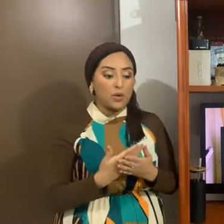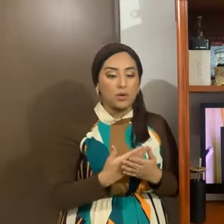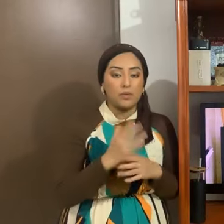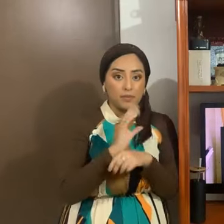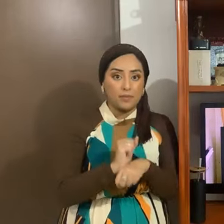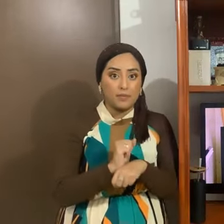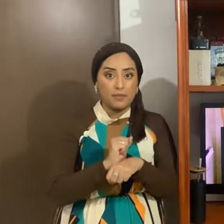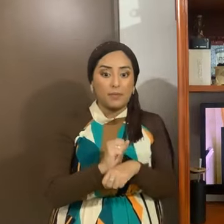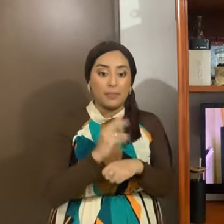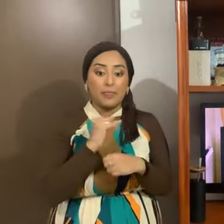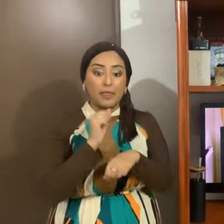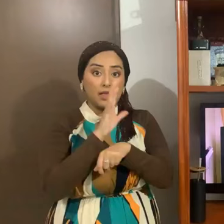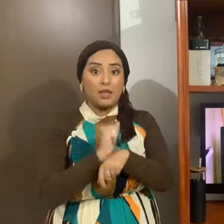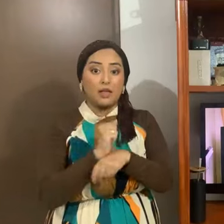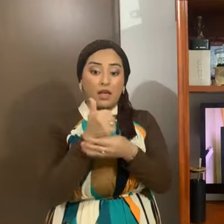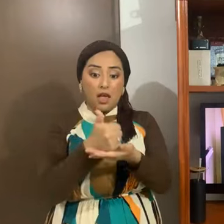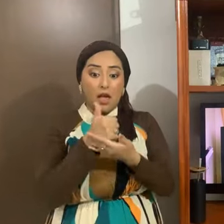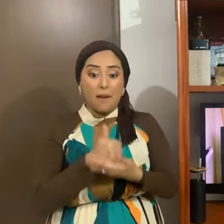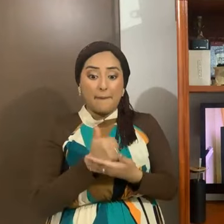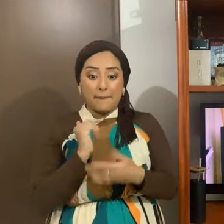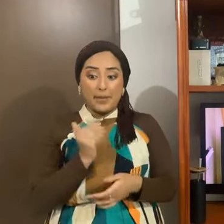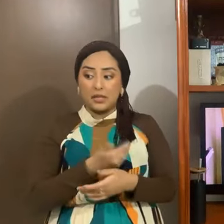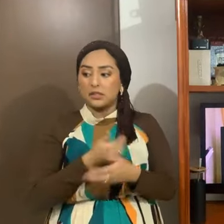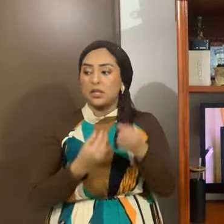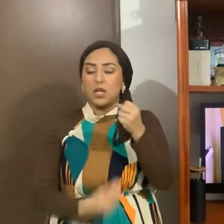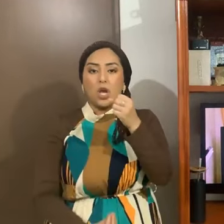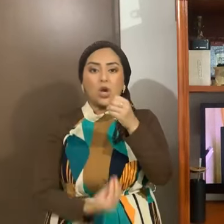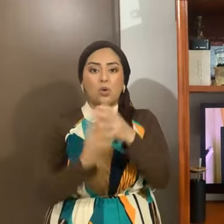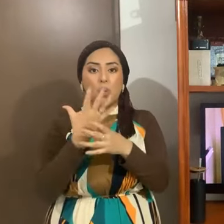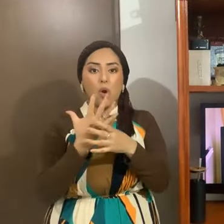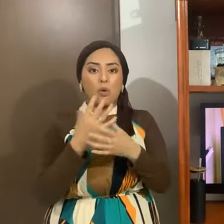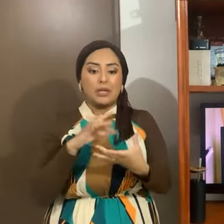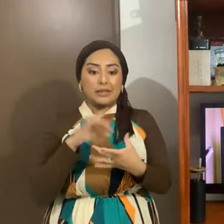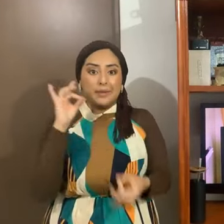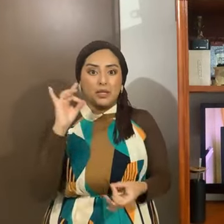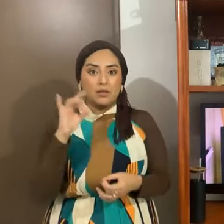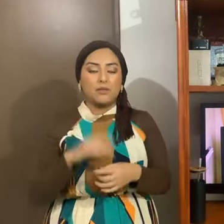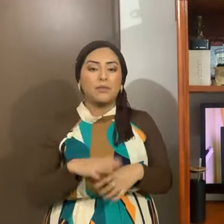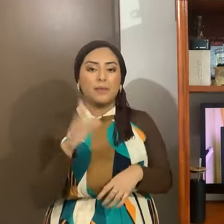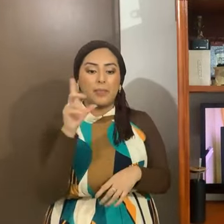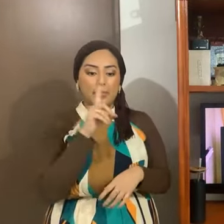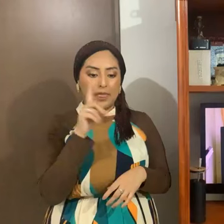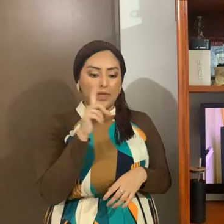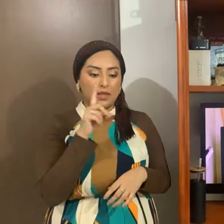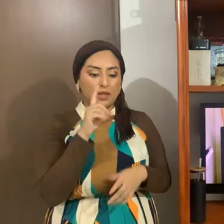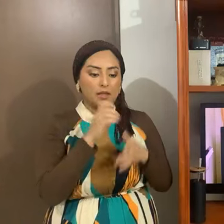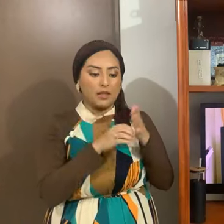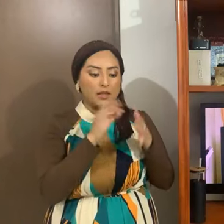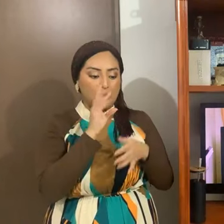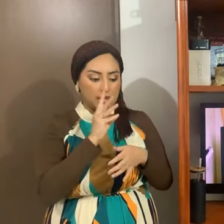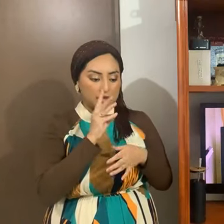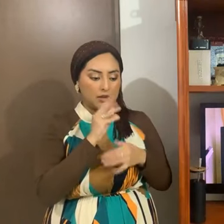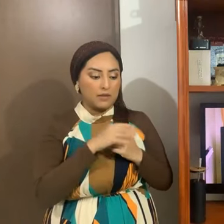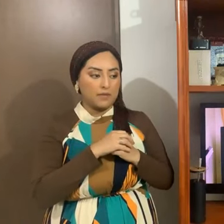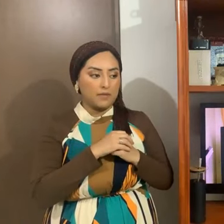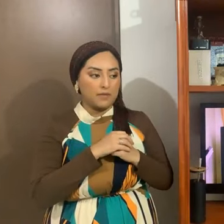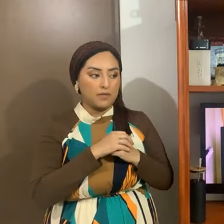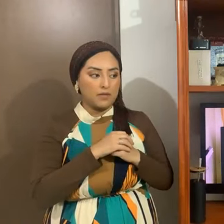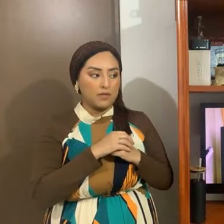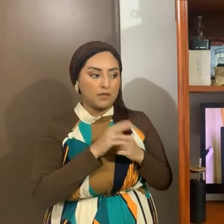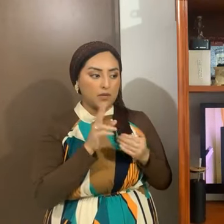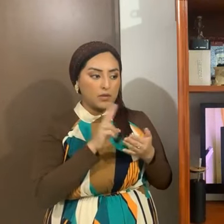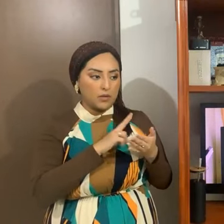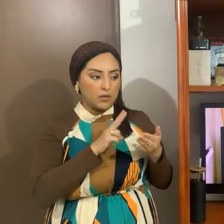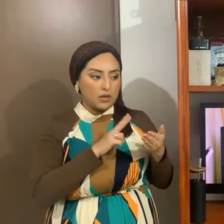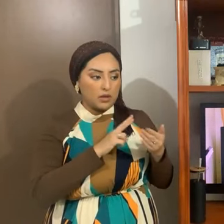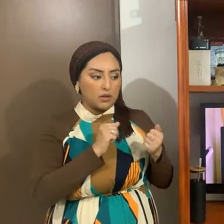hábito, y es un hábito que nos ayuda a crecer en lo espiritual. Deuteronomio 6, y vamos a leer en